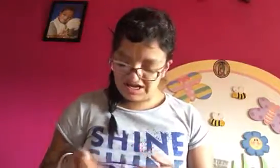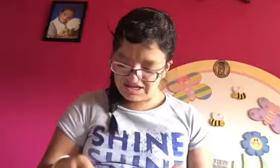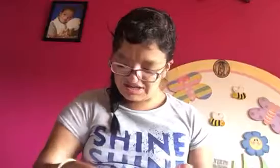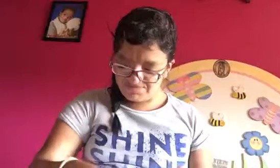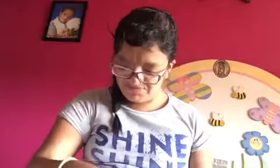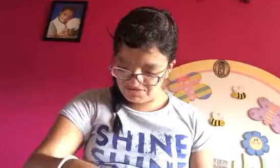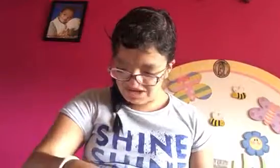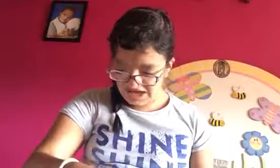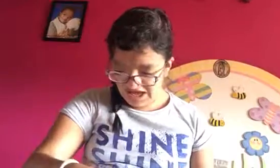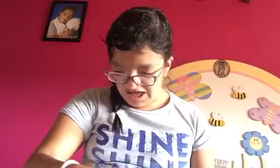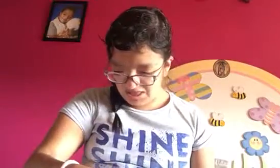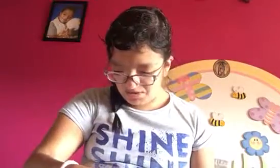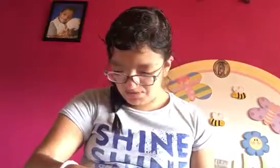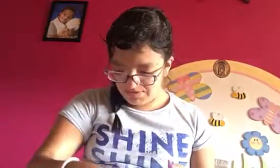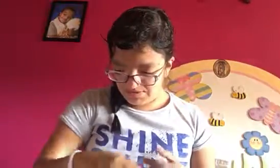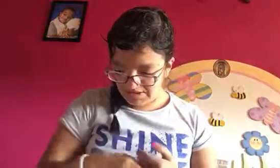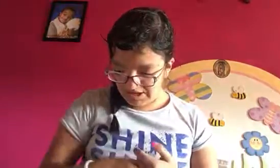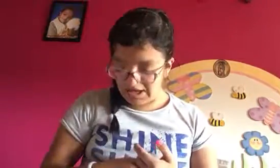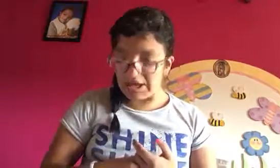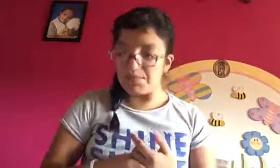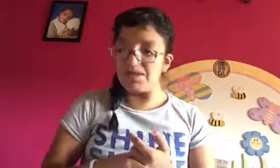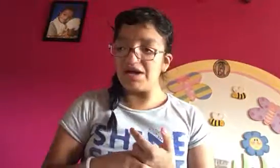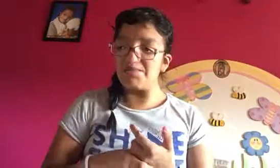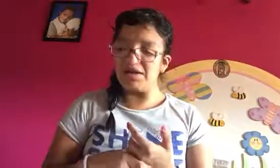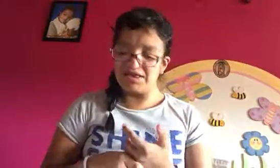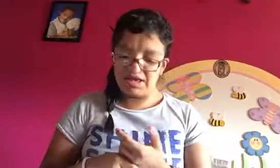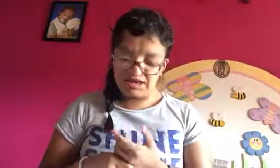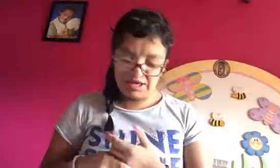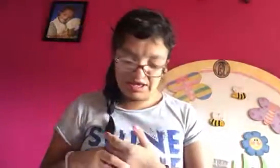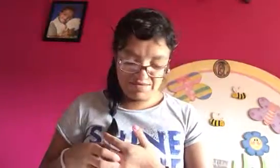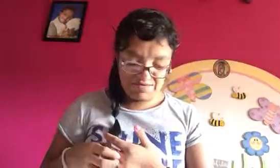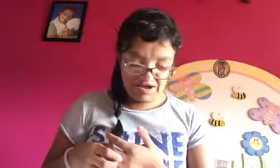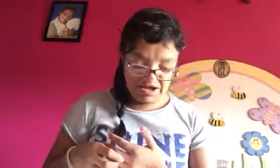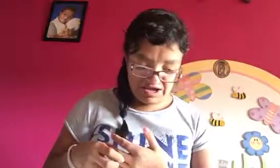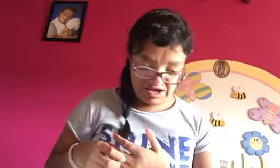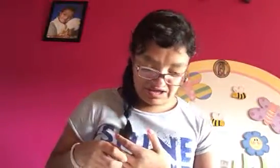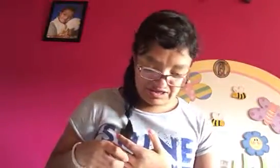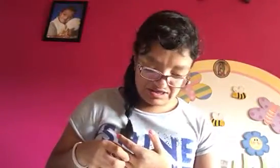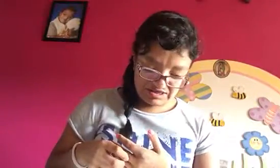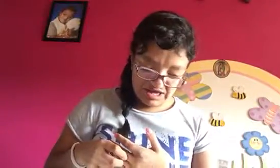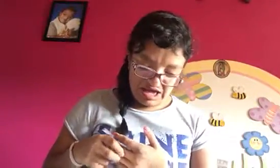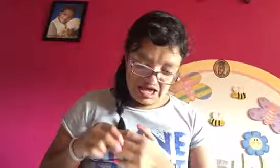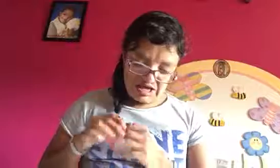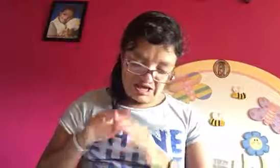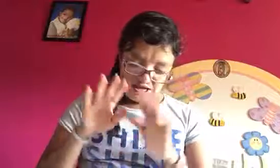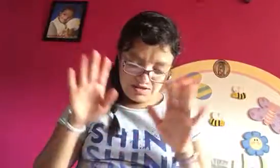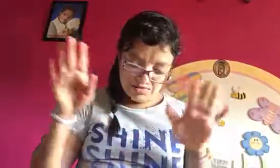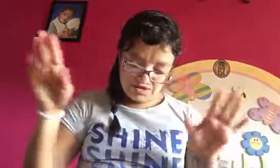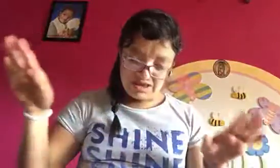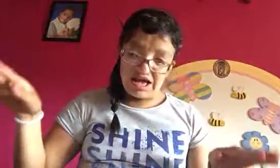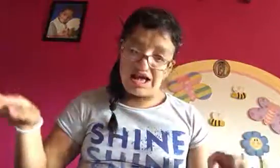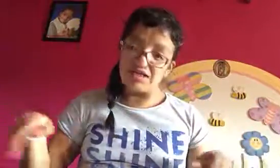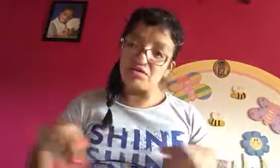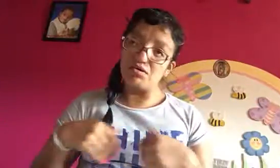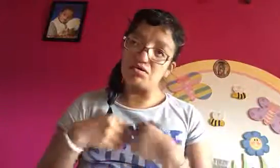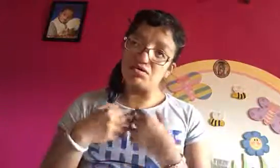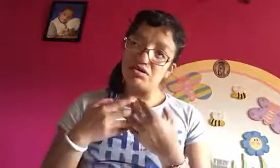realidad. Los problemas vienen y van, y al final todo